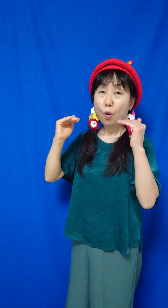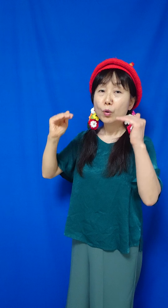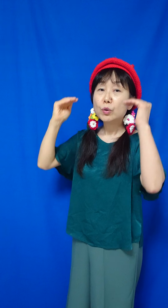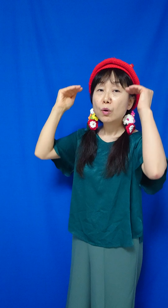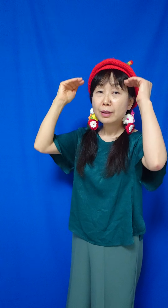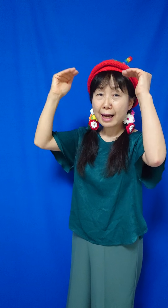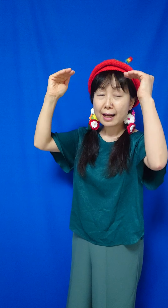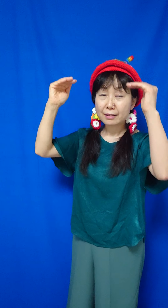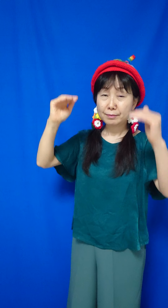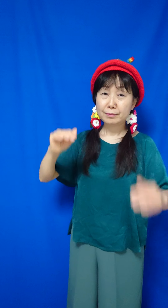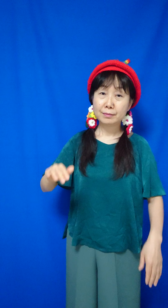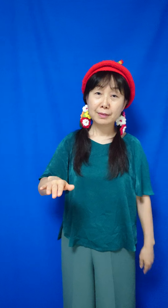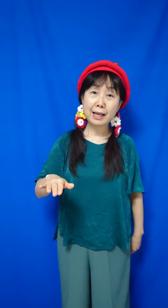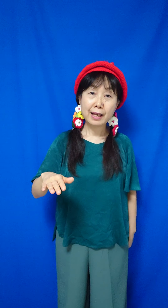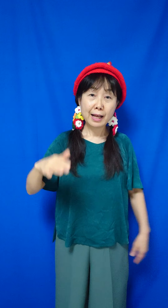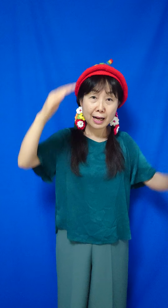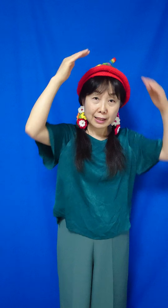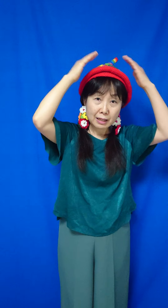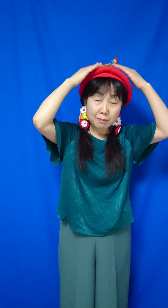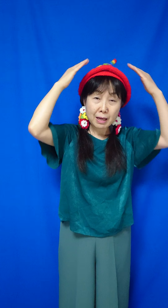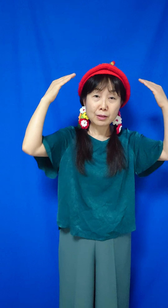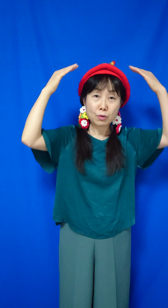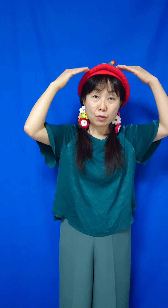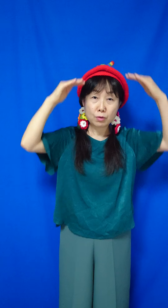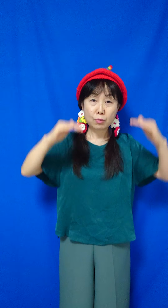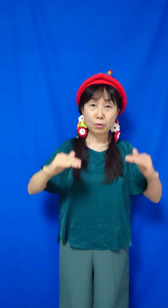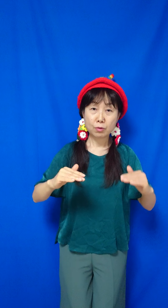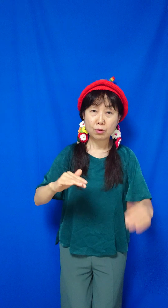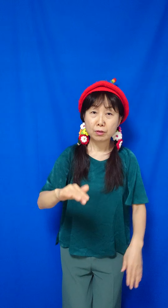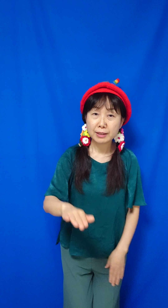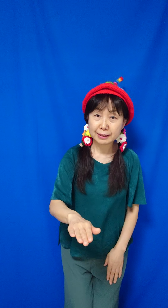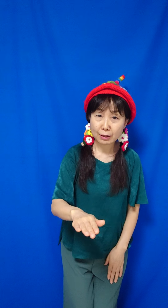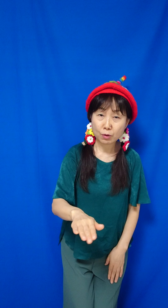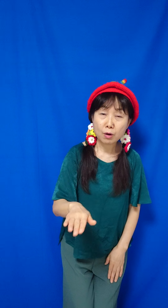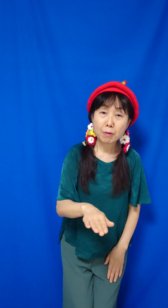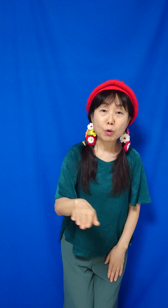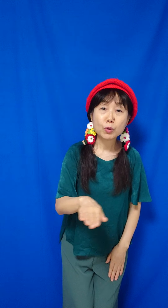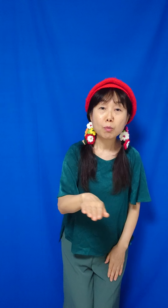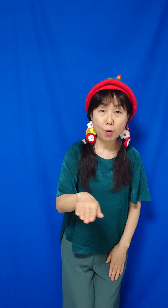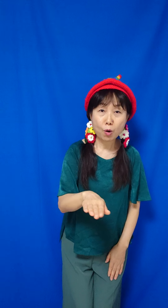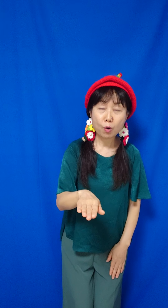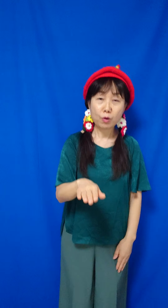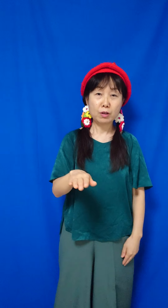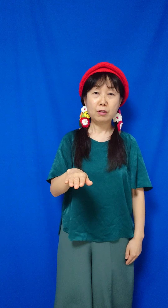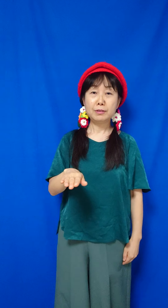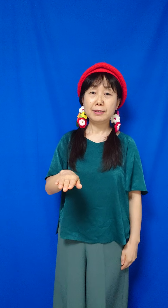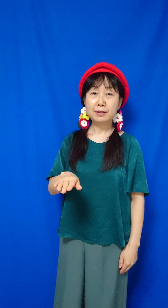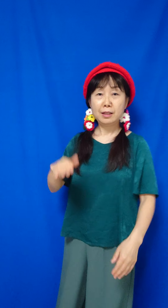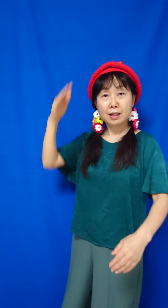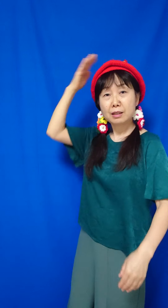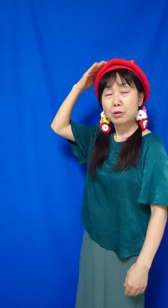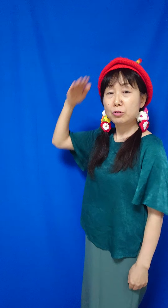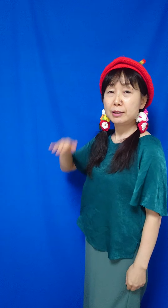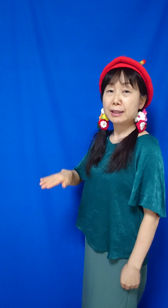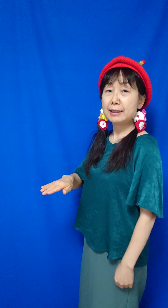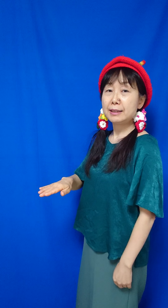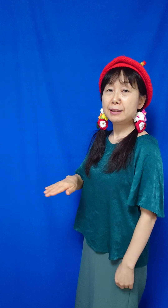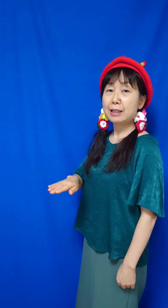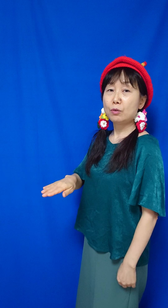大人ね、頭のこう位置がこう、まあ、子供、頭の位置が小さいと